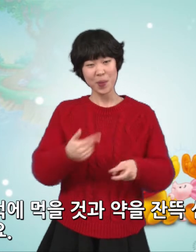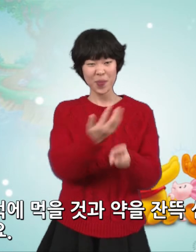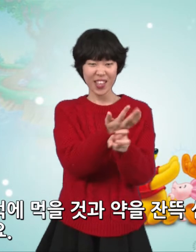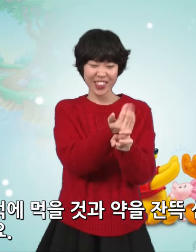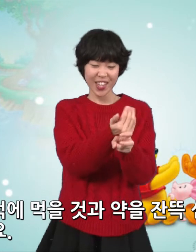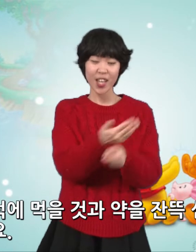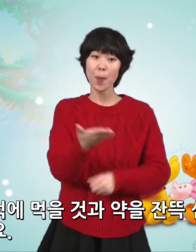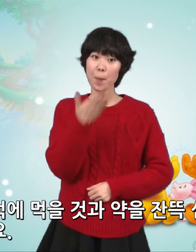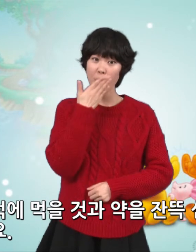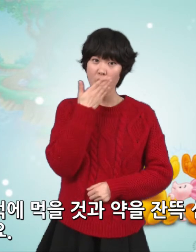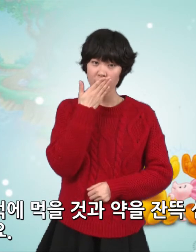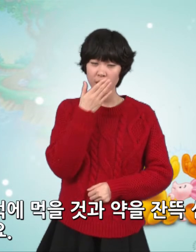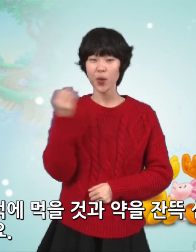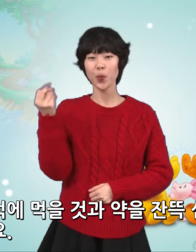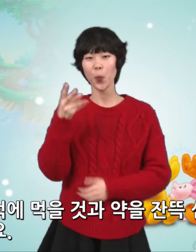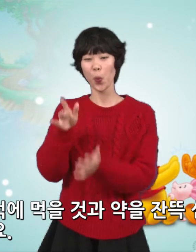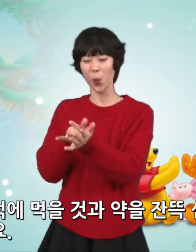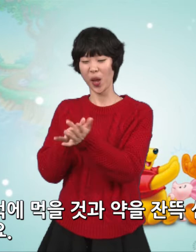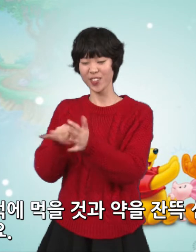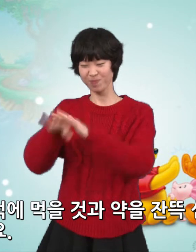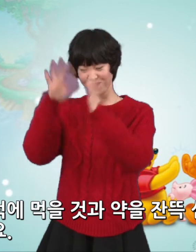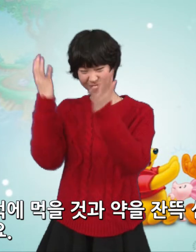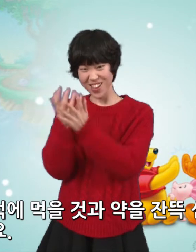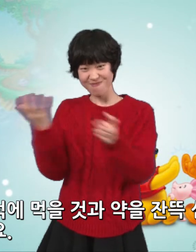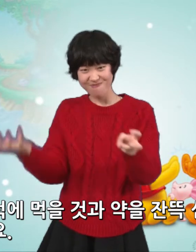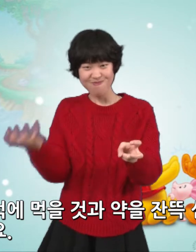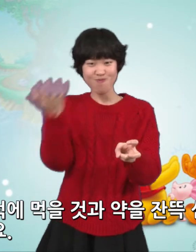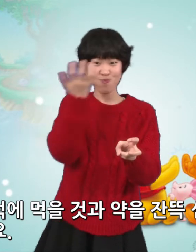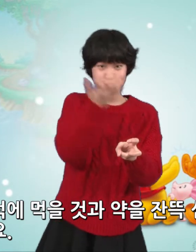먹을 것과 약을 잔뜩 싣고 전쟁터로 찾아갔어요.